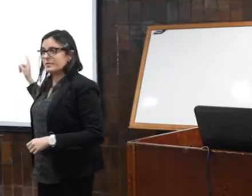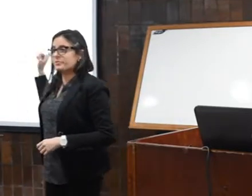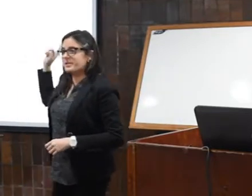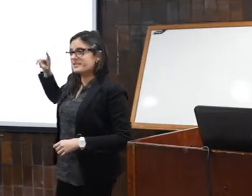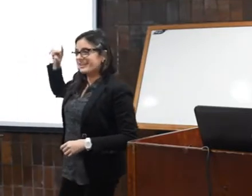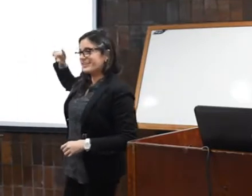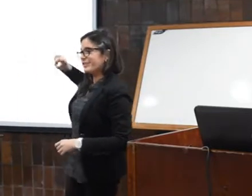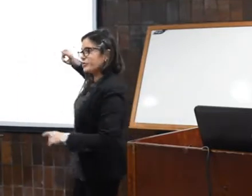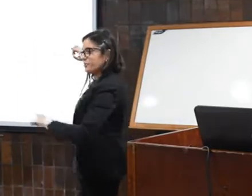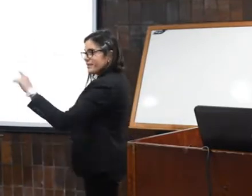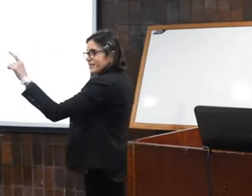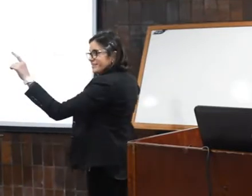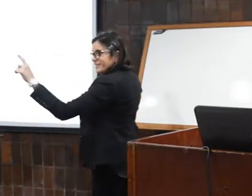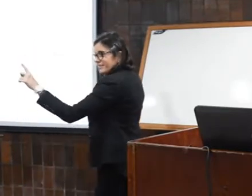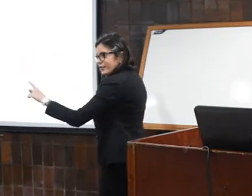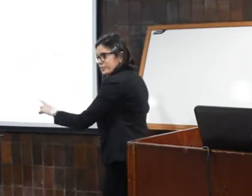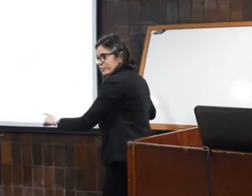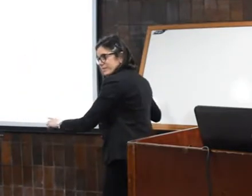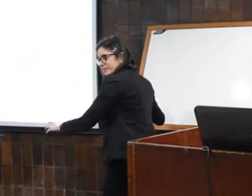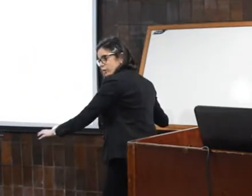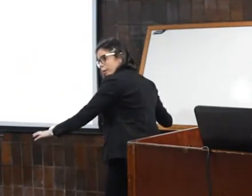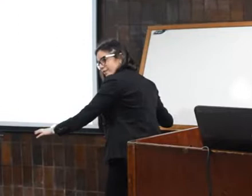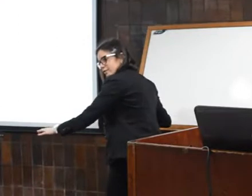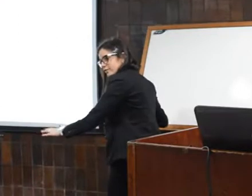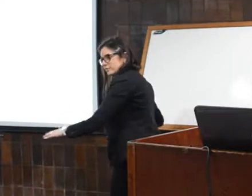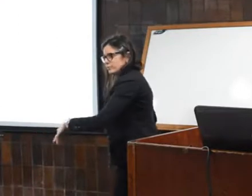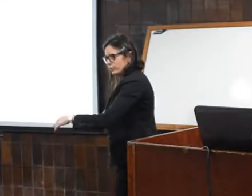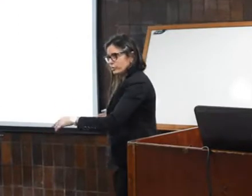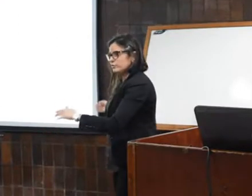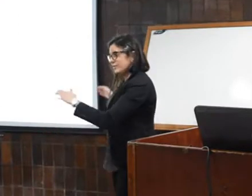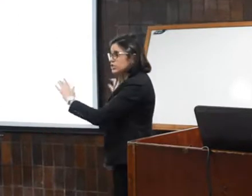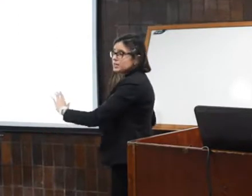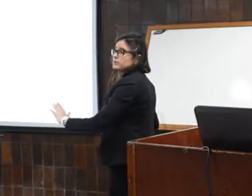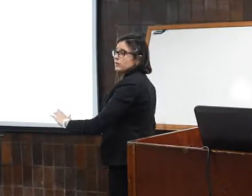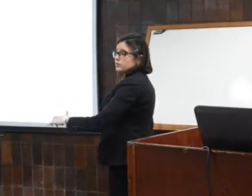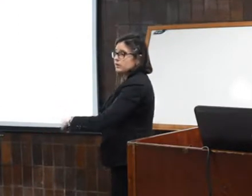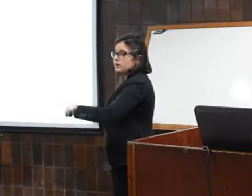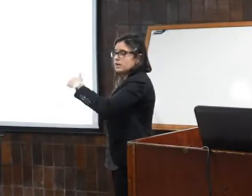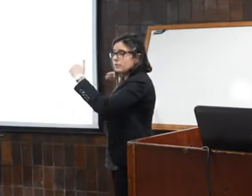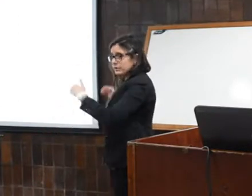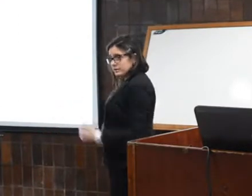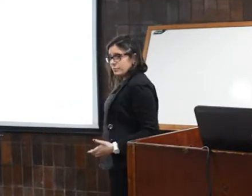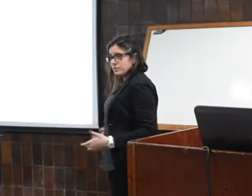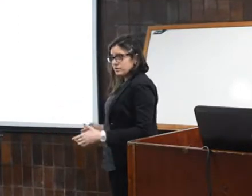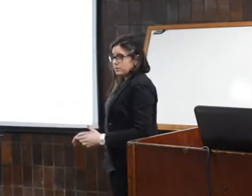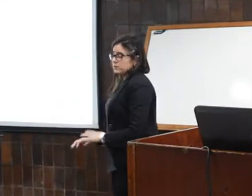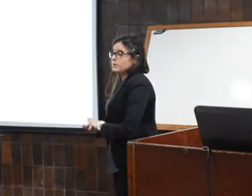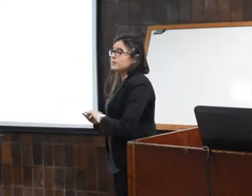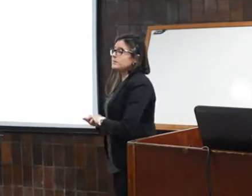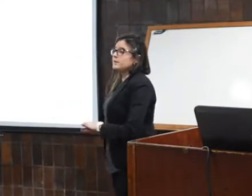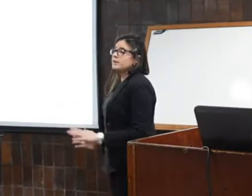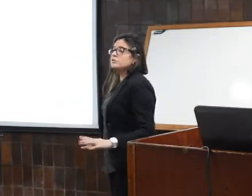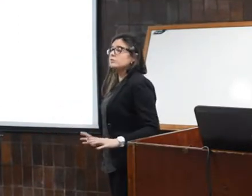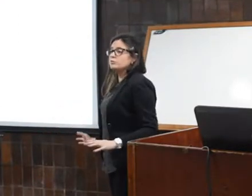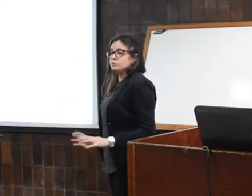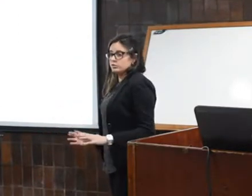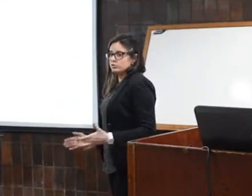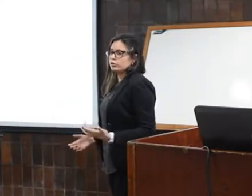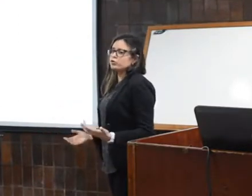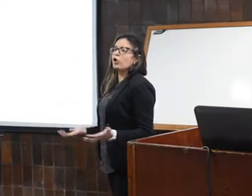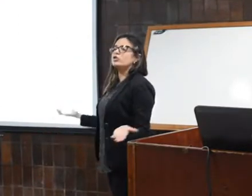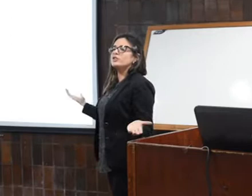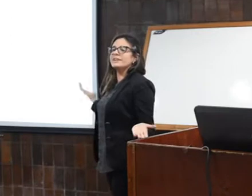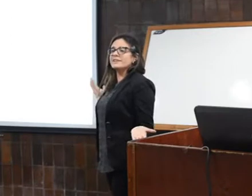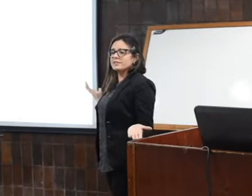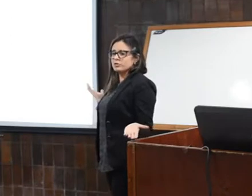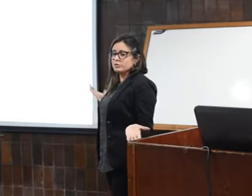todos esta empresa que tiene dos empresas y tiene dos empresas de cuatro bueno se está llegando a esto es por etapas se va a identificar a todo el mundo